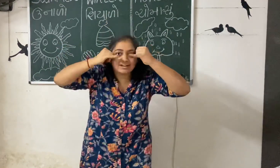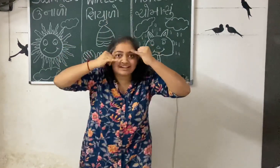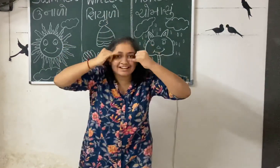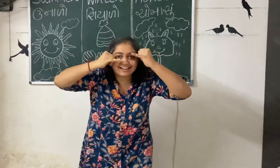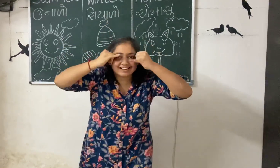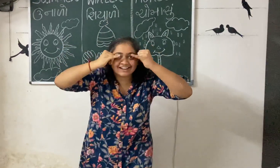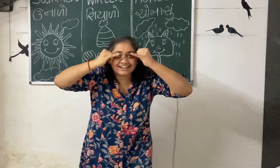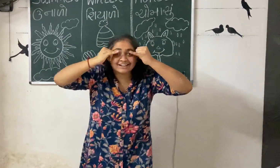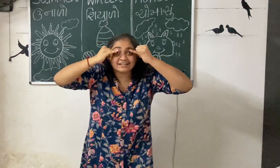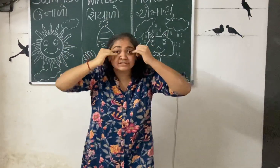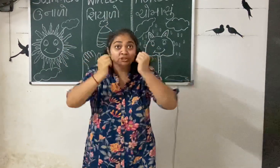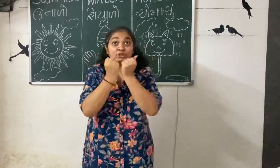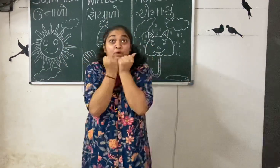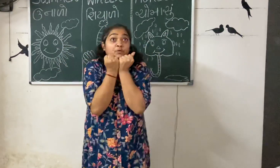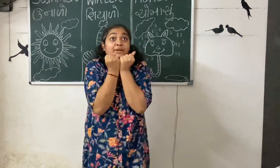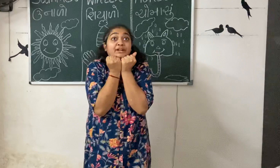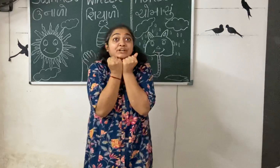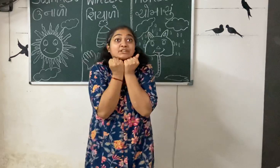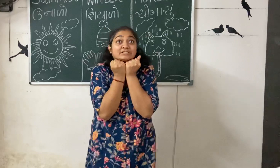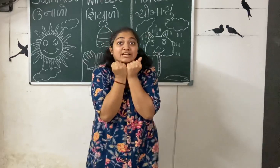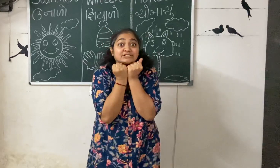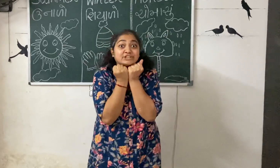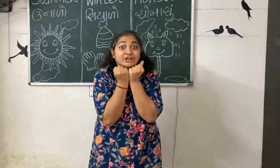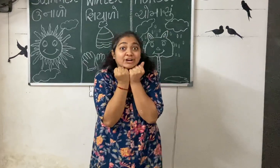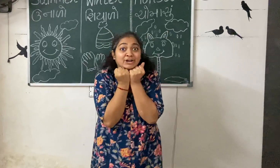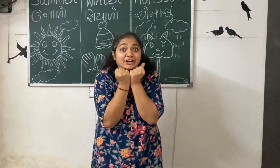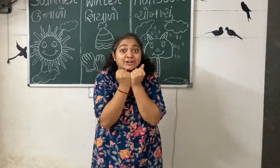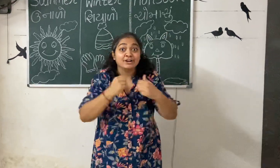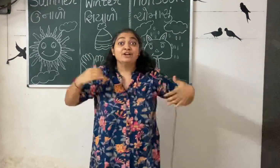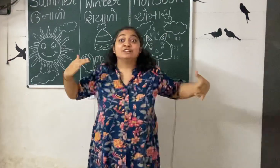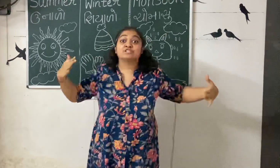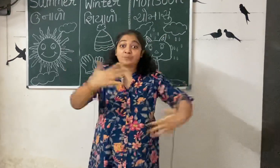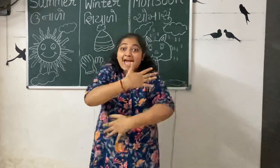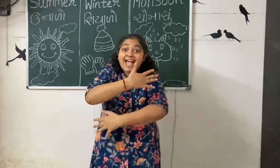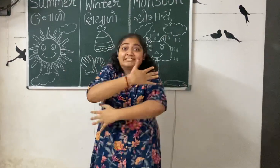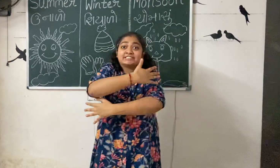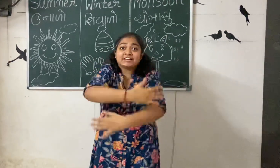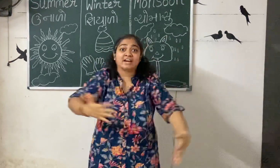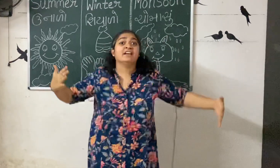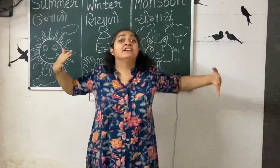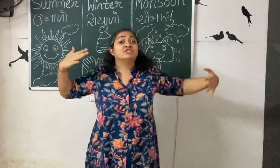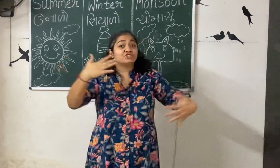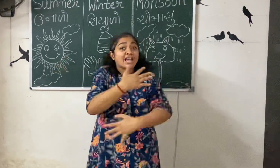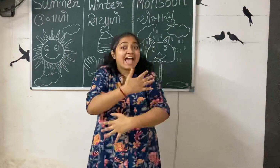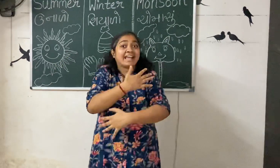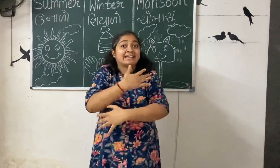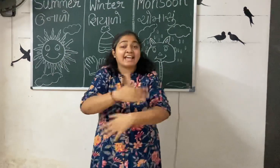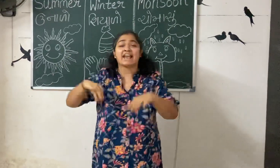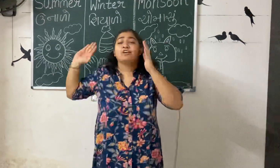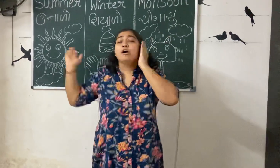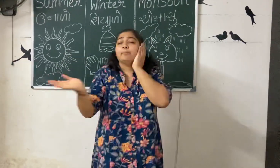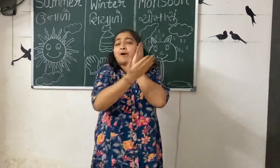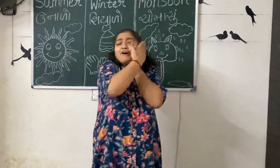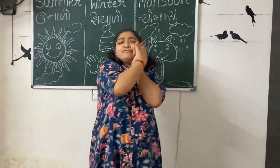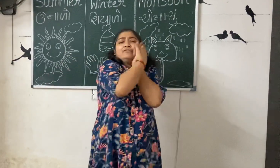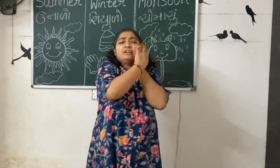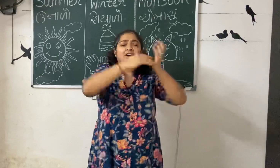Winter season Sweater, jacket, muffler,